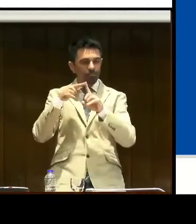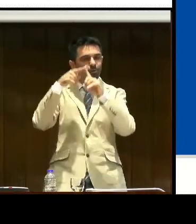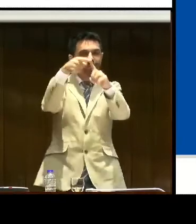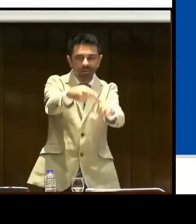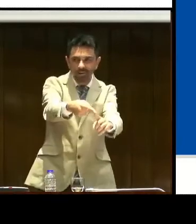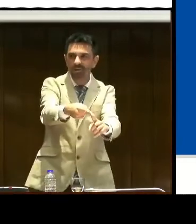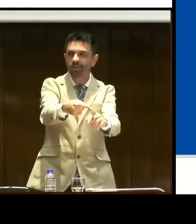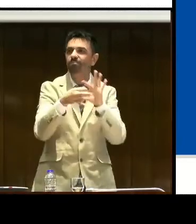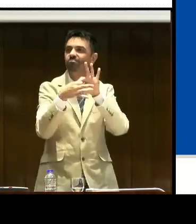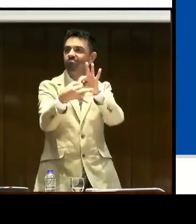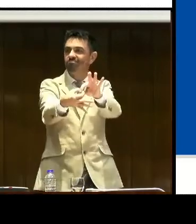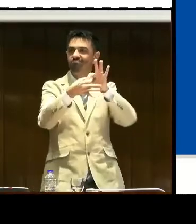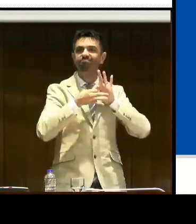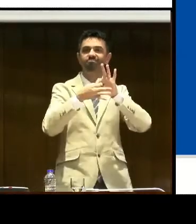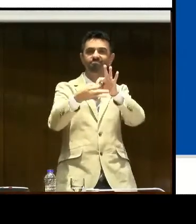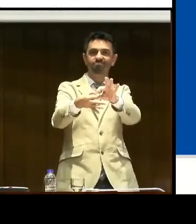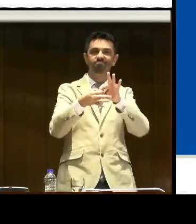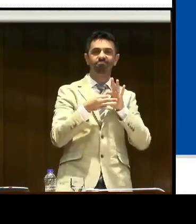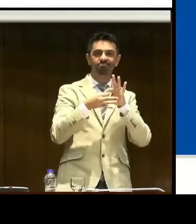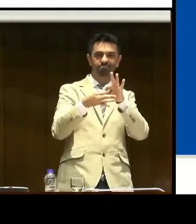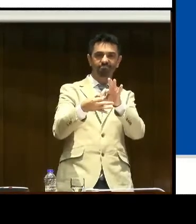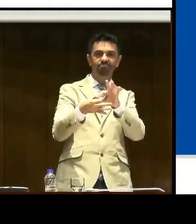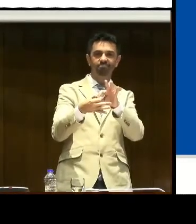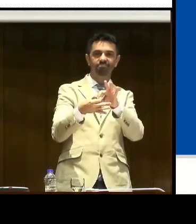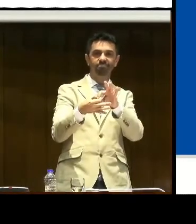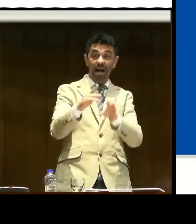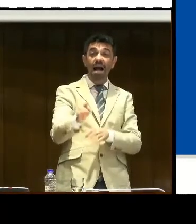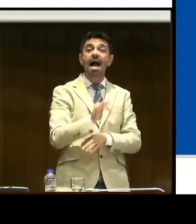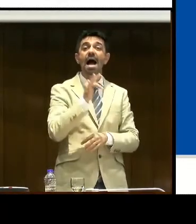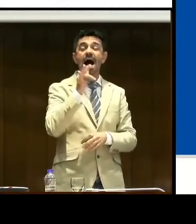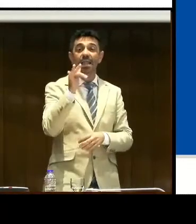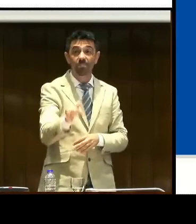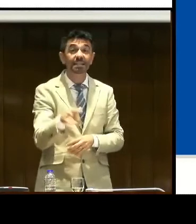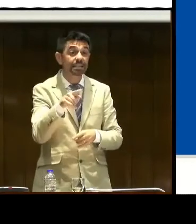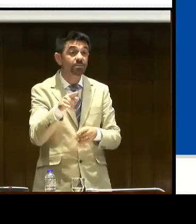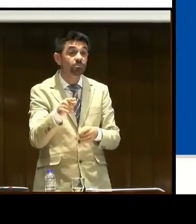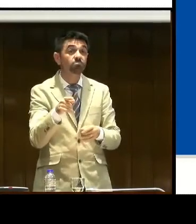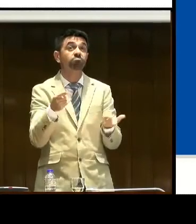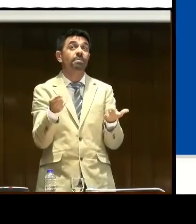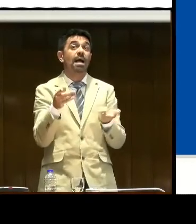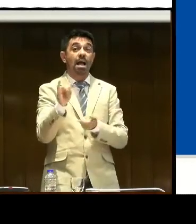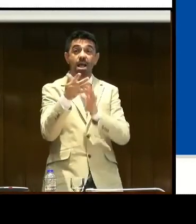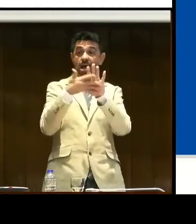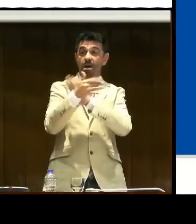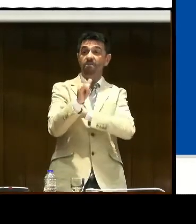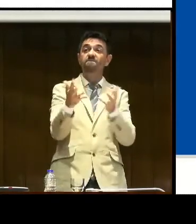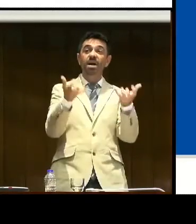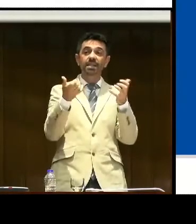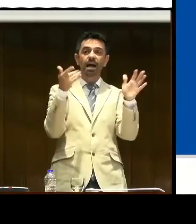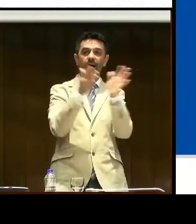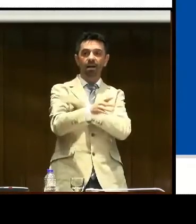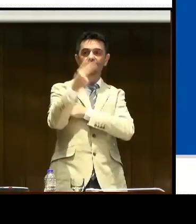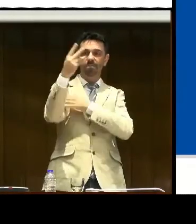ellas también. Además, está la increíble ventaja de contar con dos